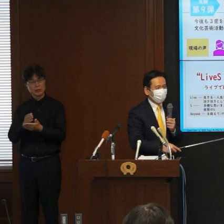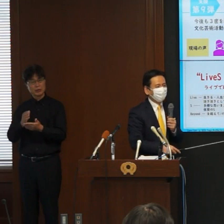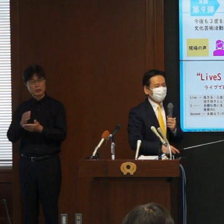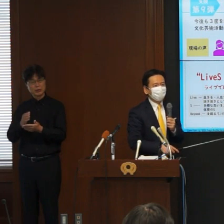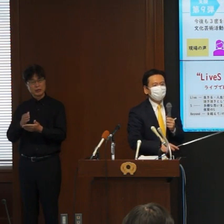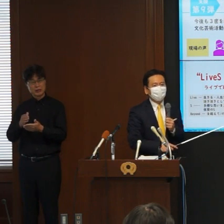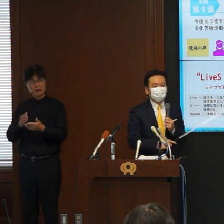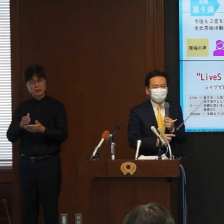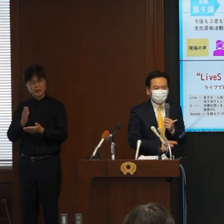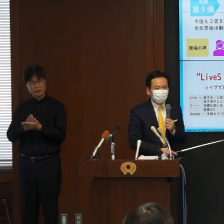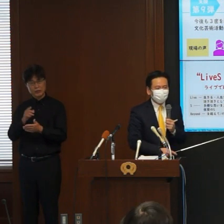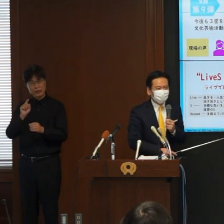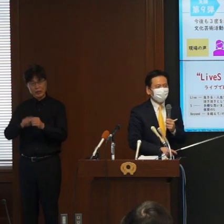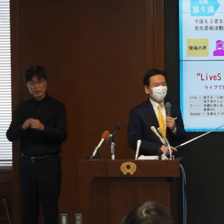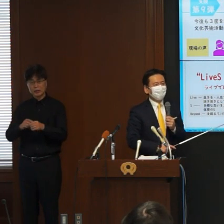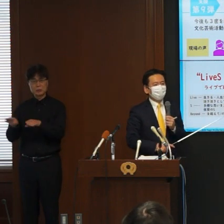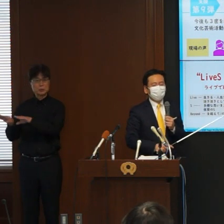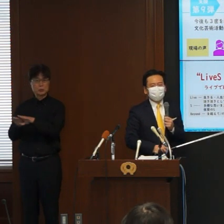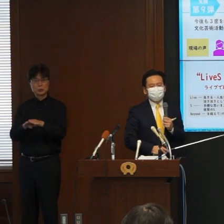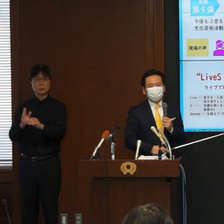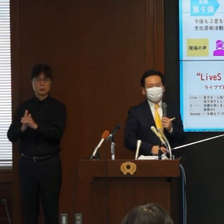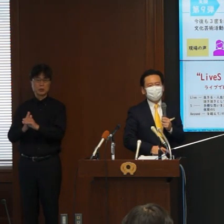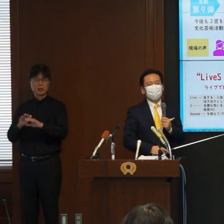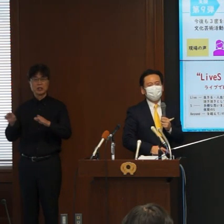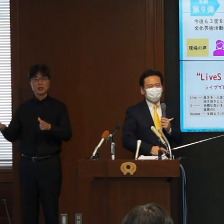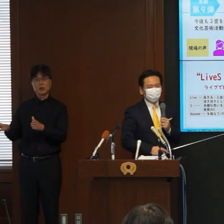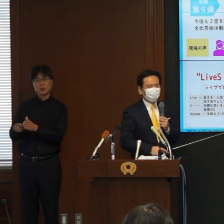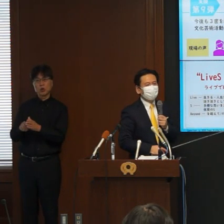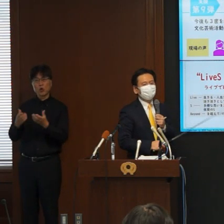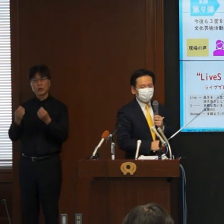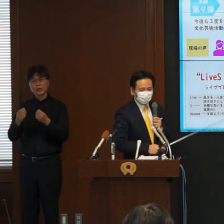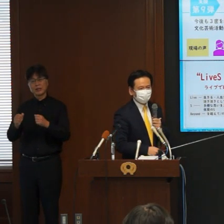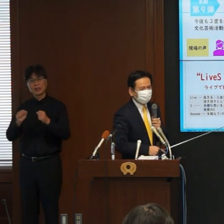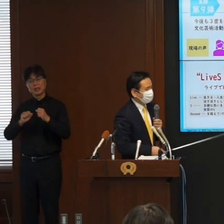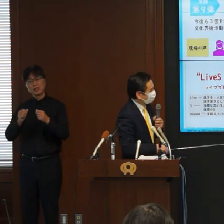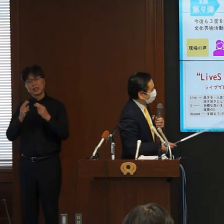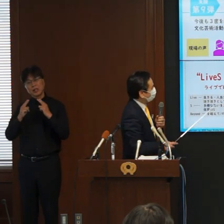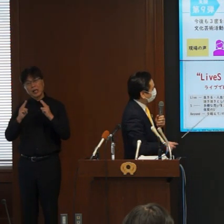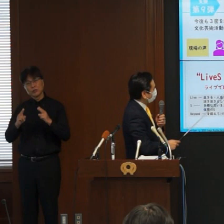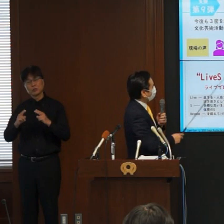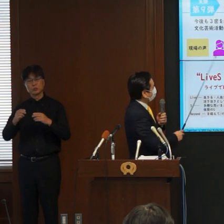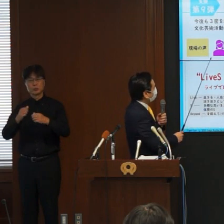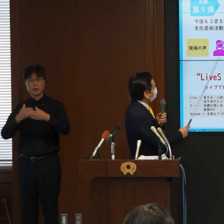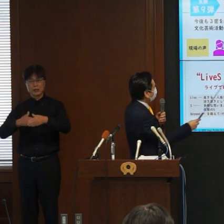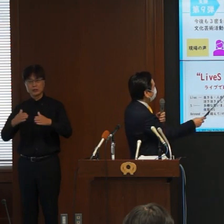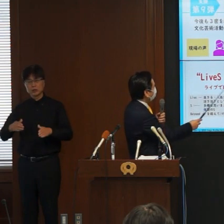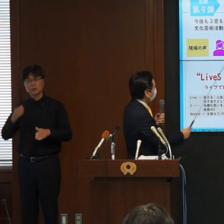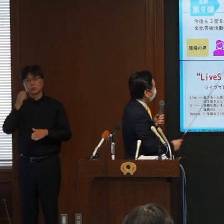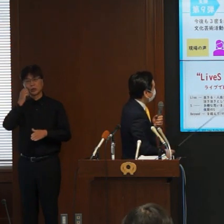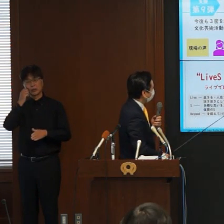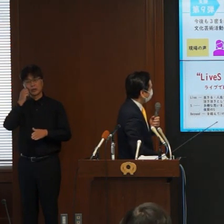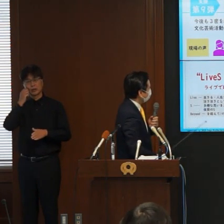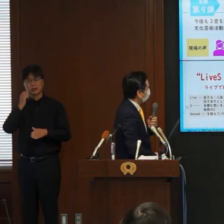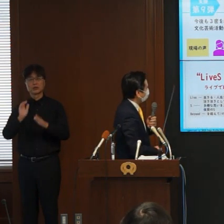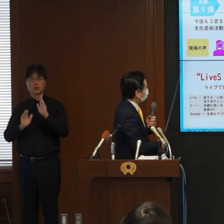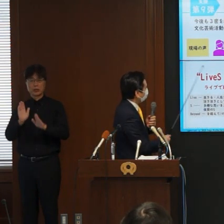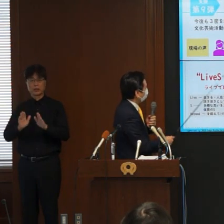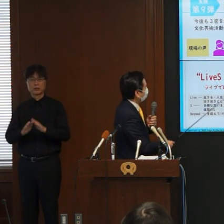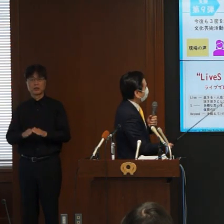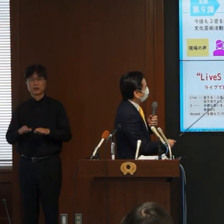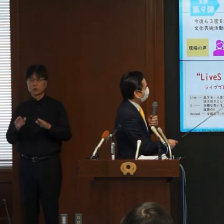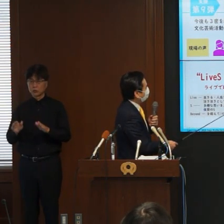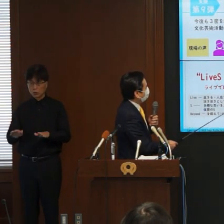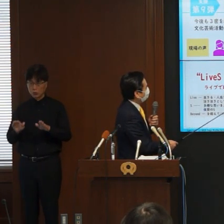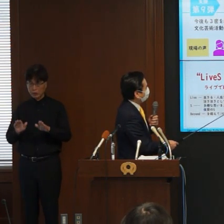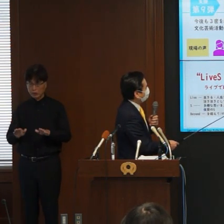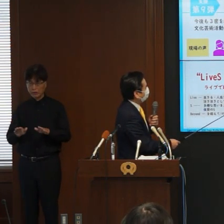つけてるので、実際に今までのようなライブ活動ができないというのが実態になっています。ですので今回はそういったことを、